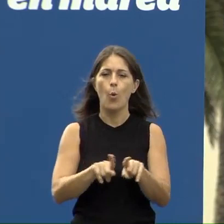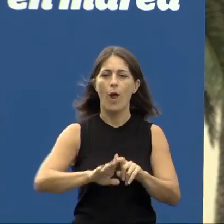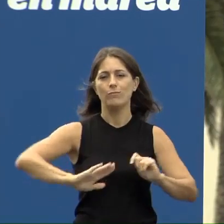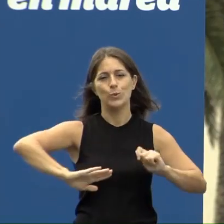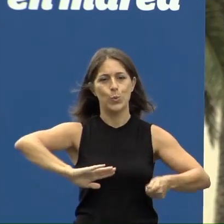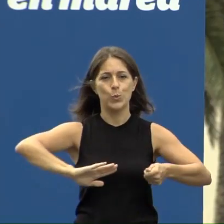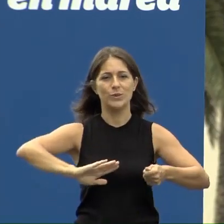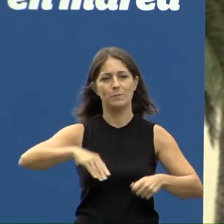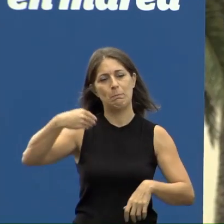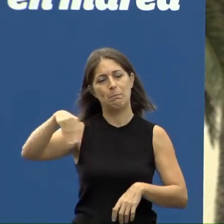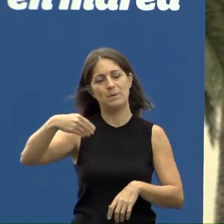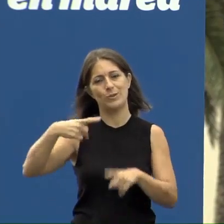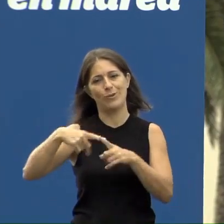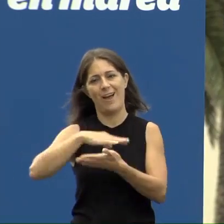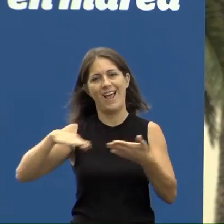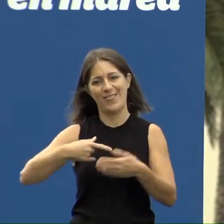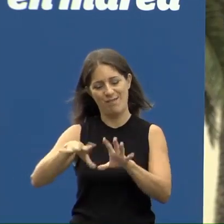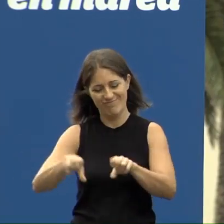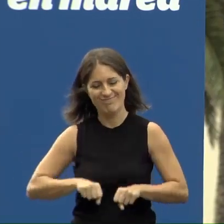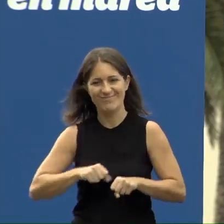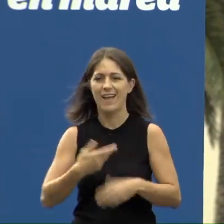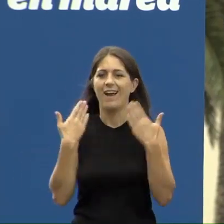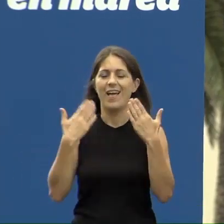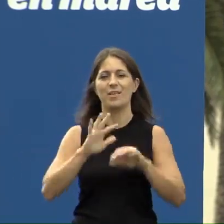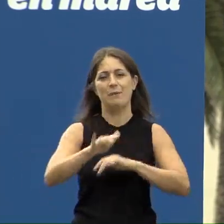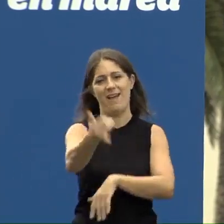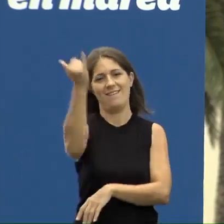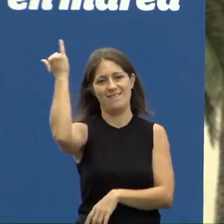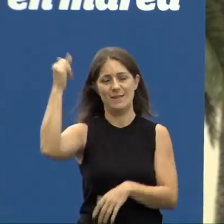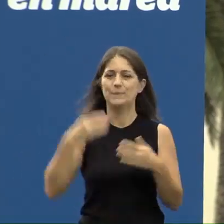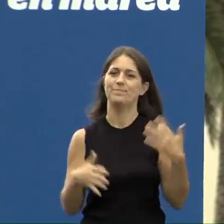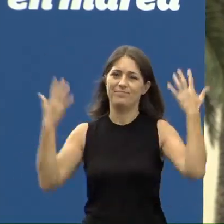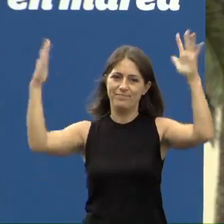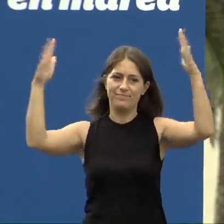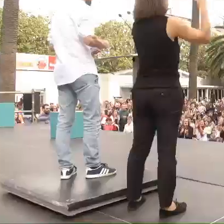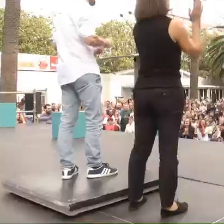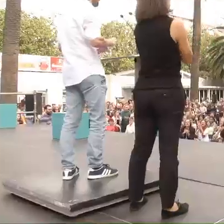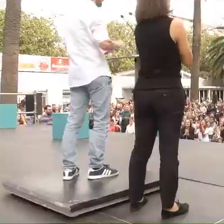é o próximo presidente da Xunta de Galicia. Moitas grazas. Ai Marea!